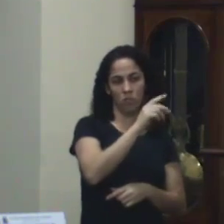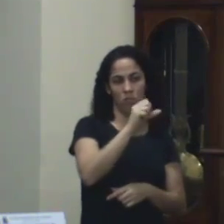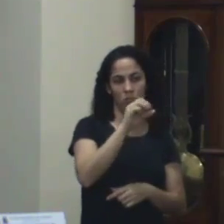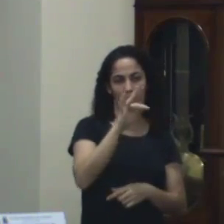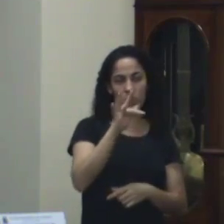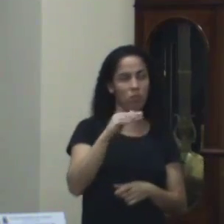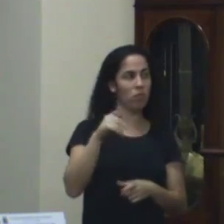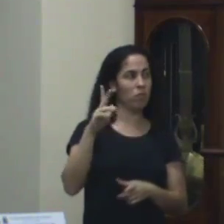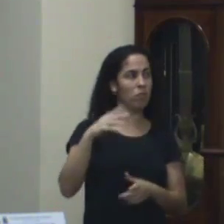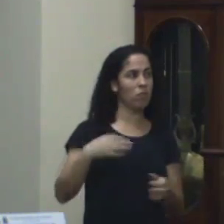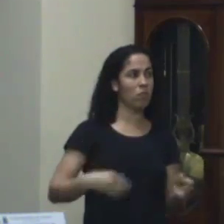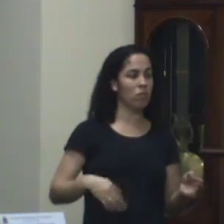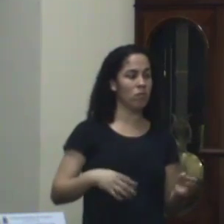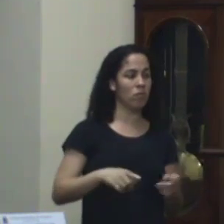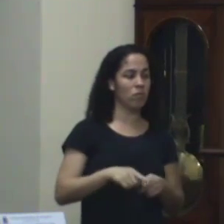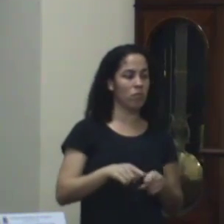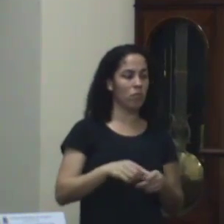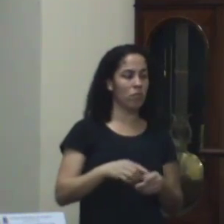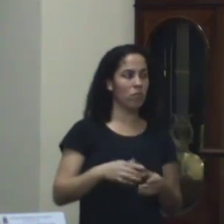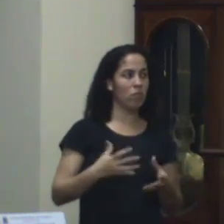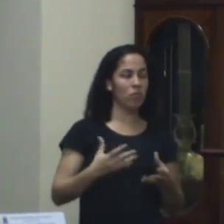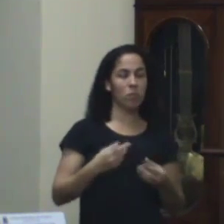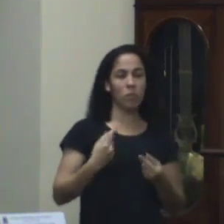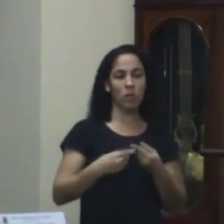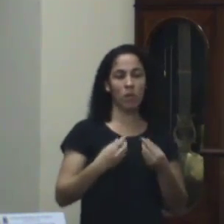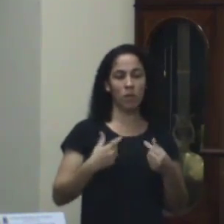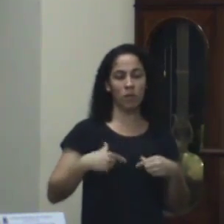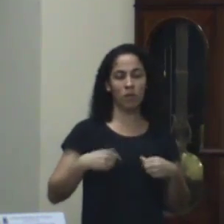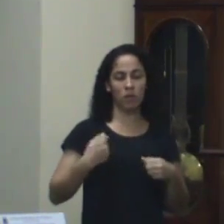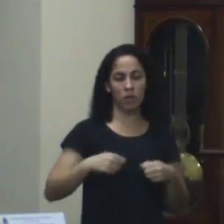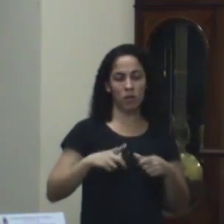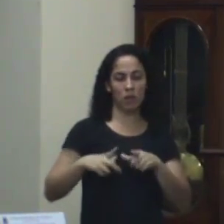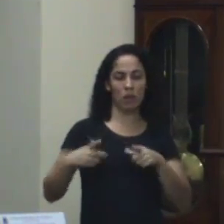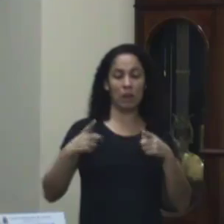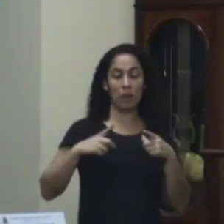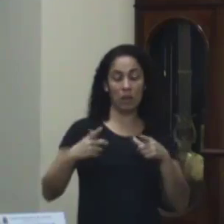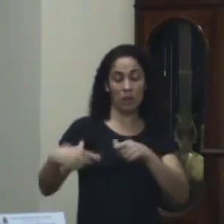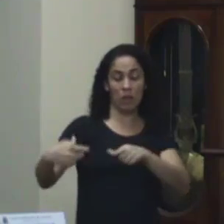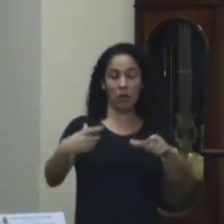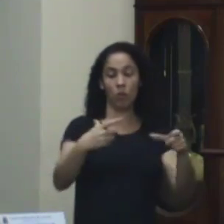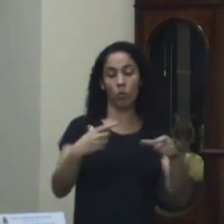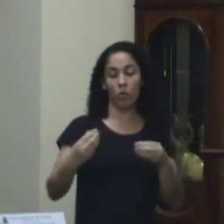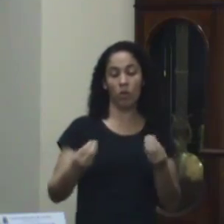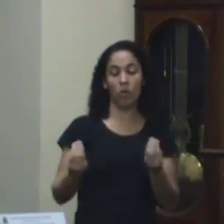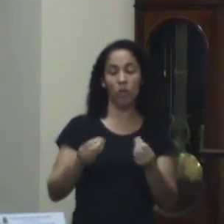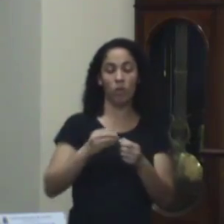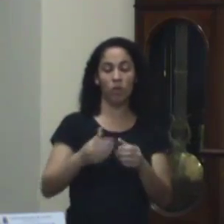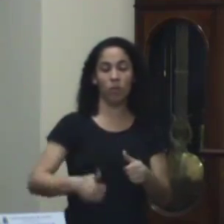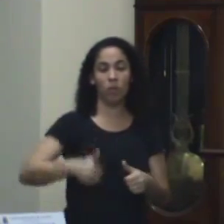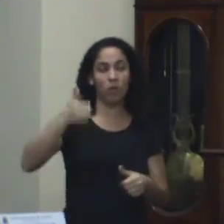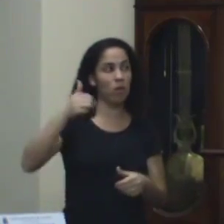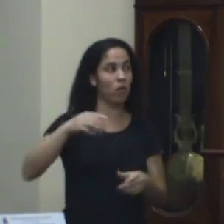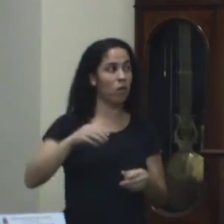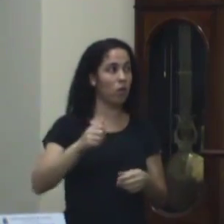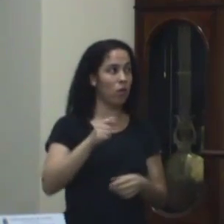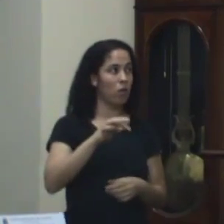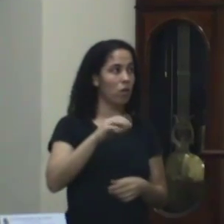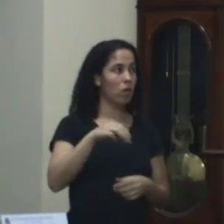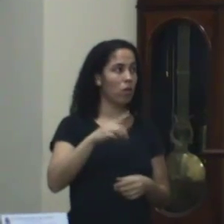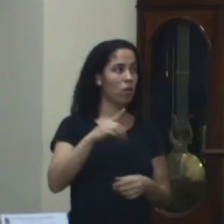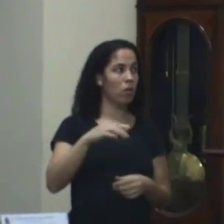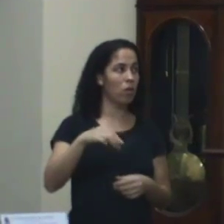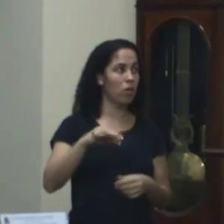dizendo da qualidade de atendimento, qualidade de vida. Nós temos sim que cuidar das pessoas e melhorar o atendimento.